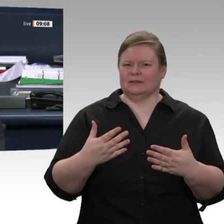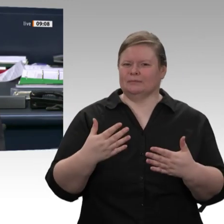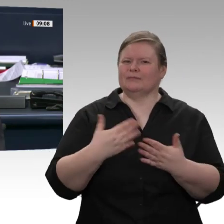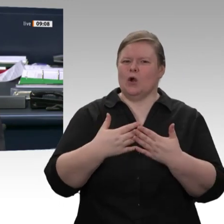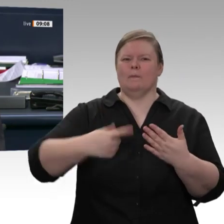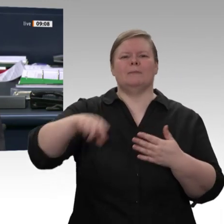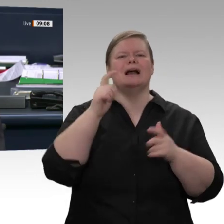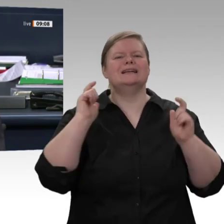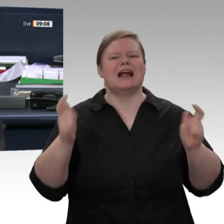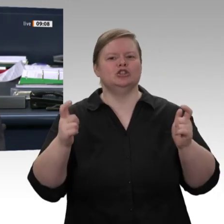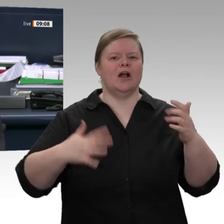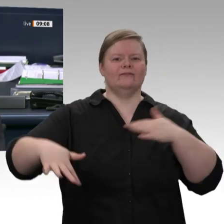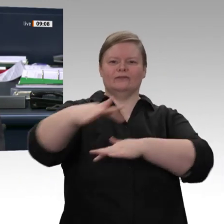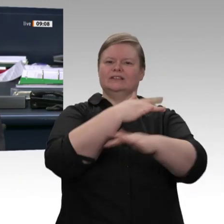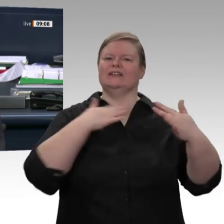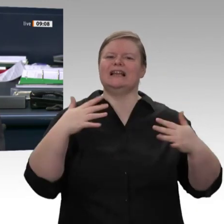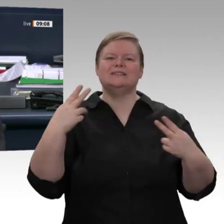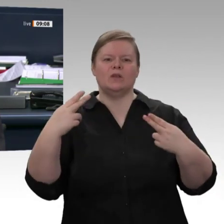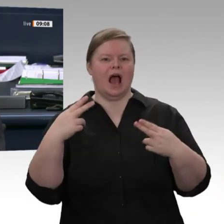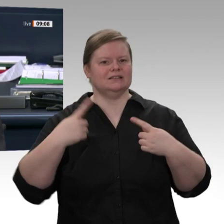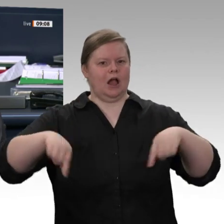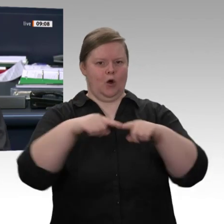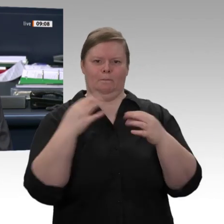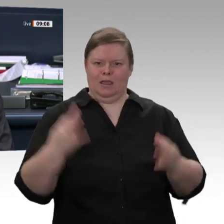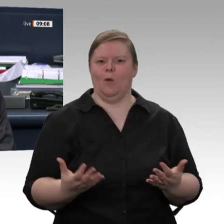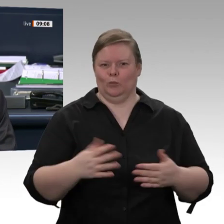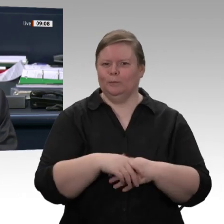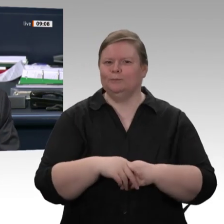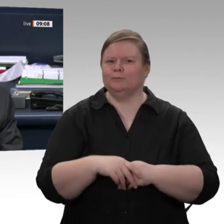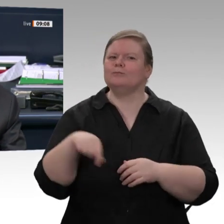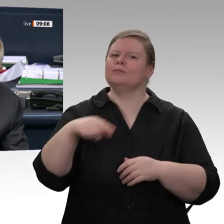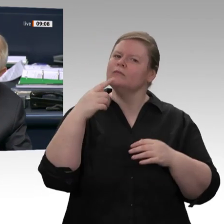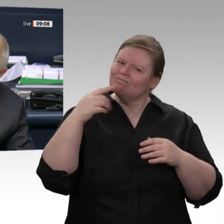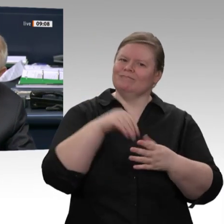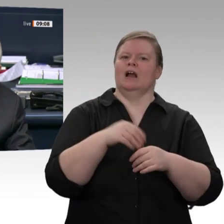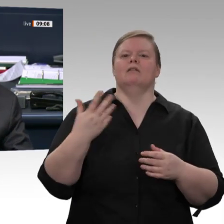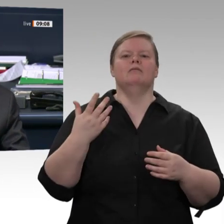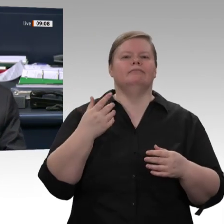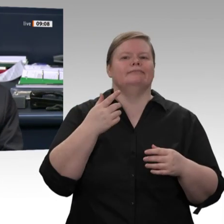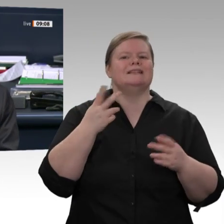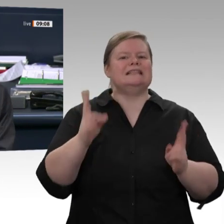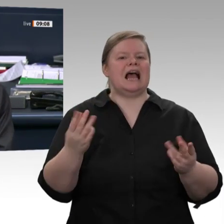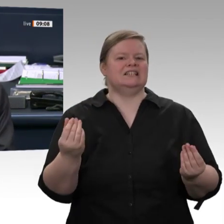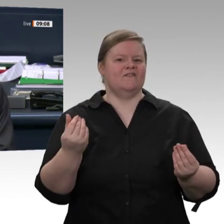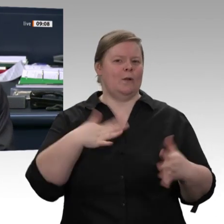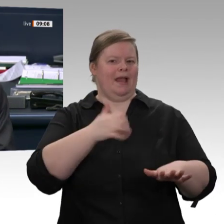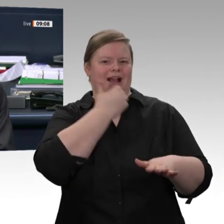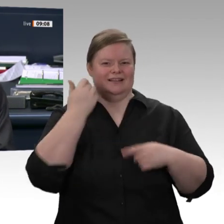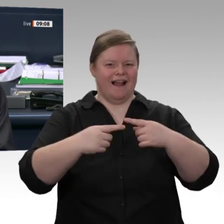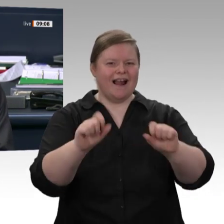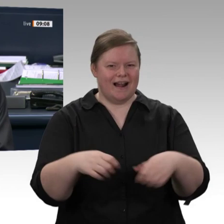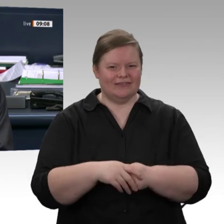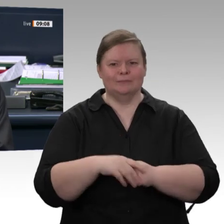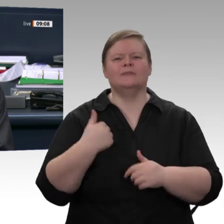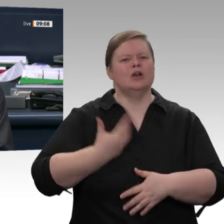gedankliche Schlüssel, um eine wirklich menschliche Gesellschaft zu schaffen und die Errungenschaften der freiheitlichen Demokratie zu